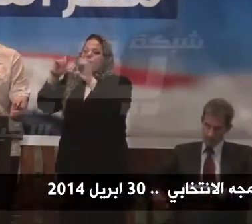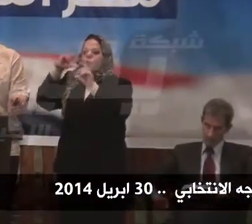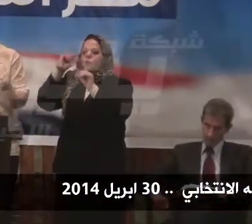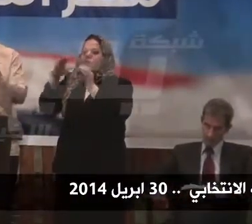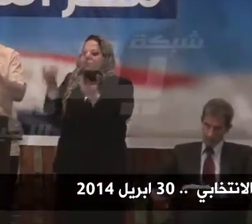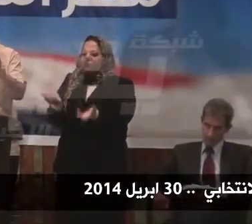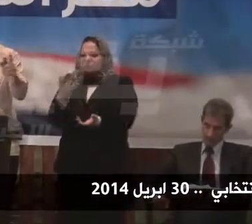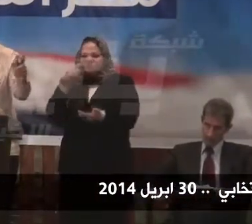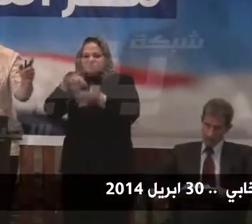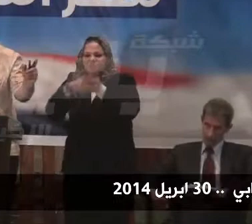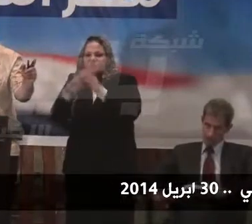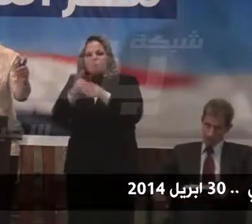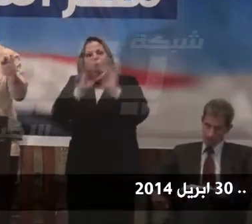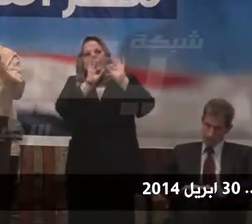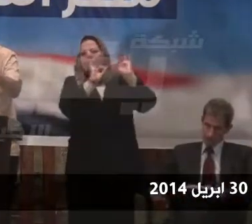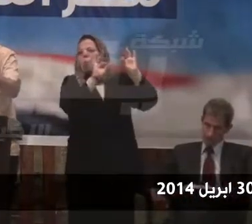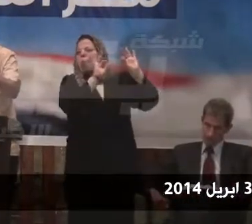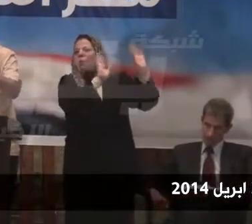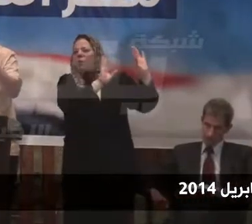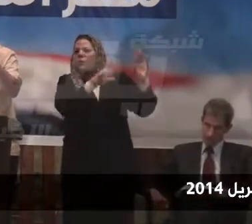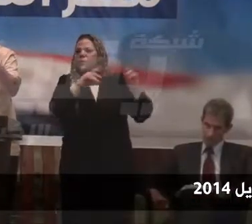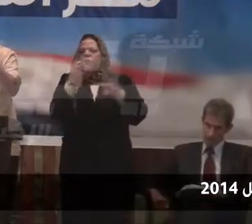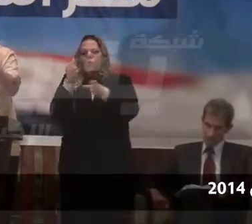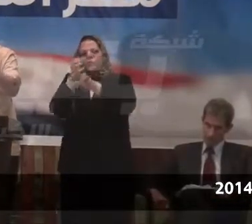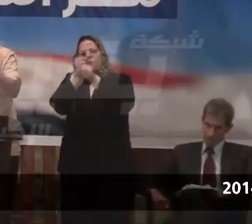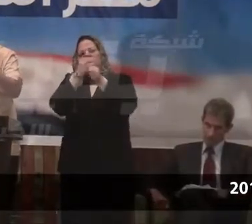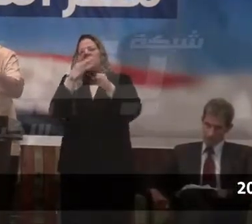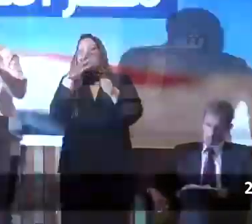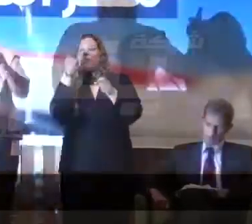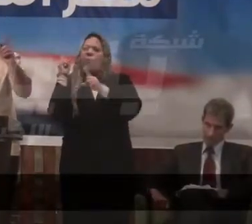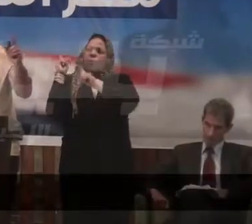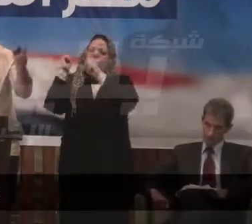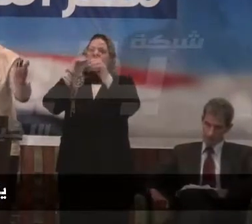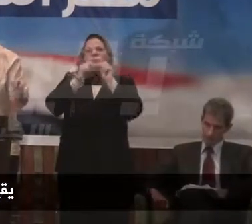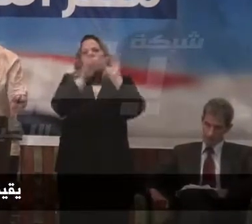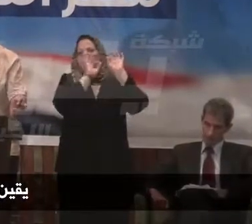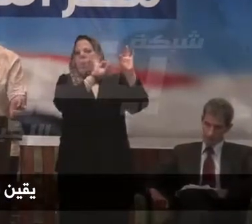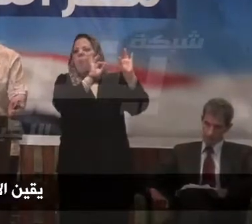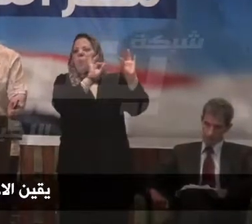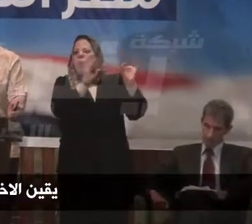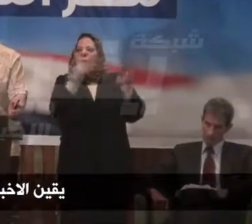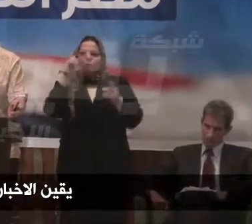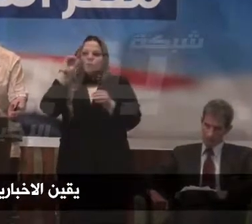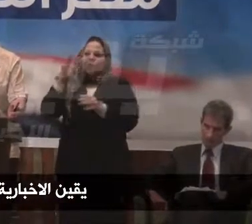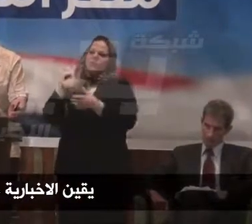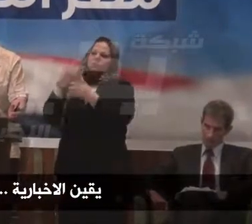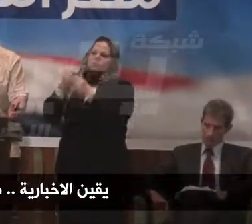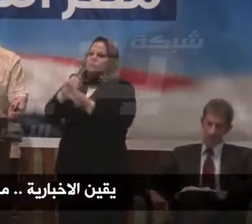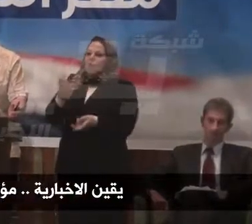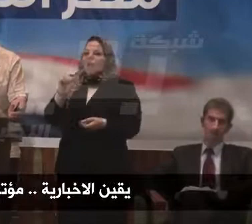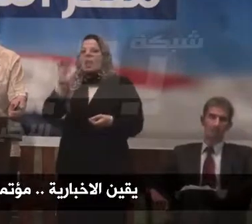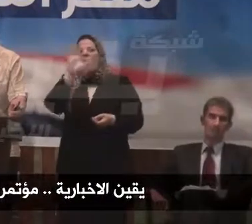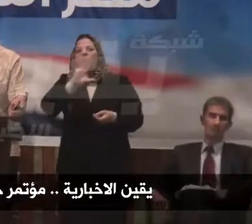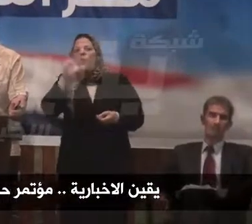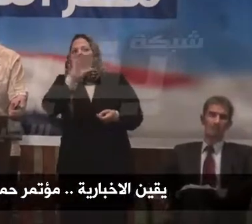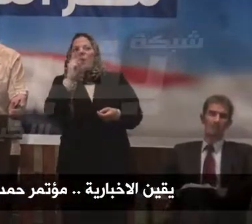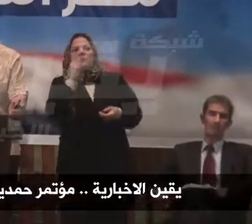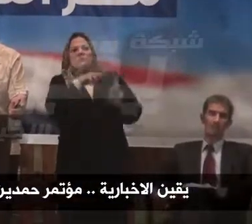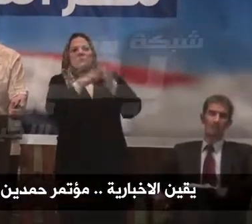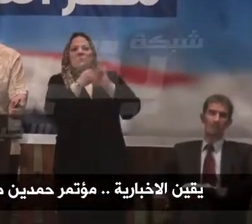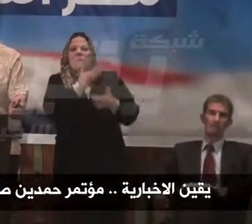براءه، والمسروقات موجوده مجمده 3 سنوات في سويسرا وسنه لدى الاتحاد الاوروبي، ولكن